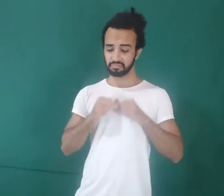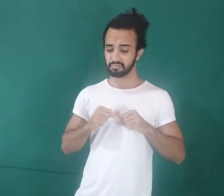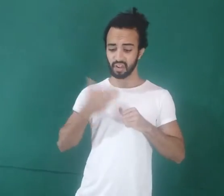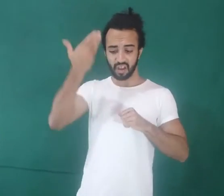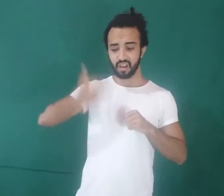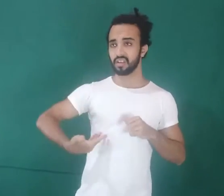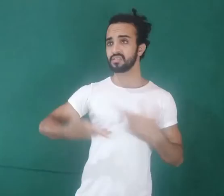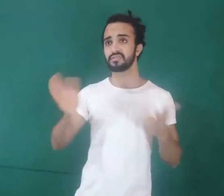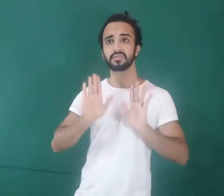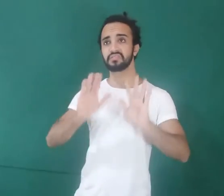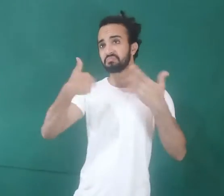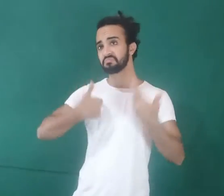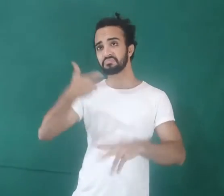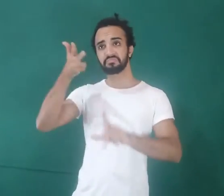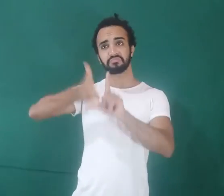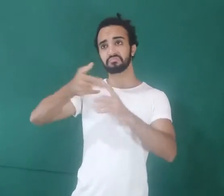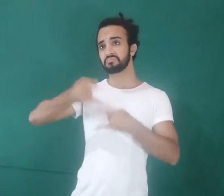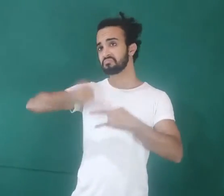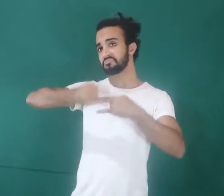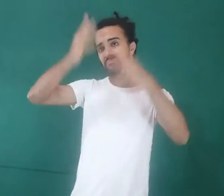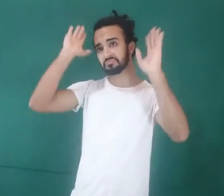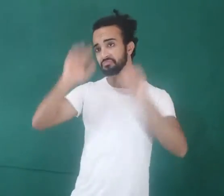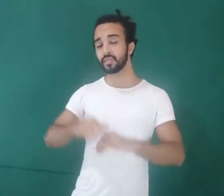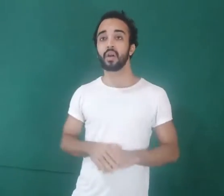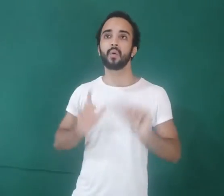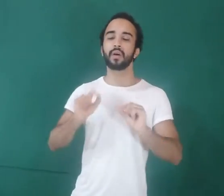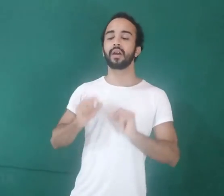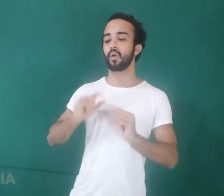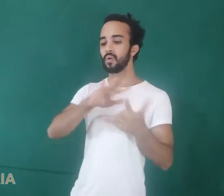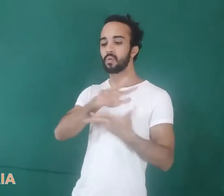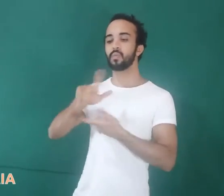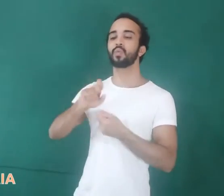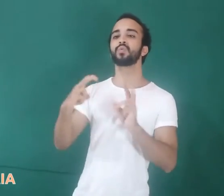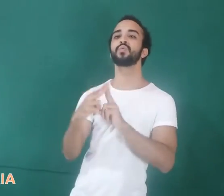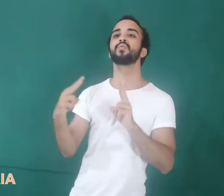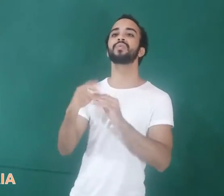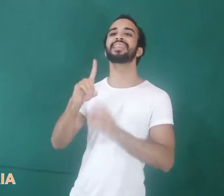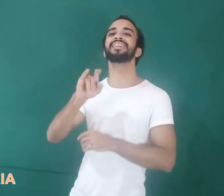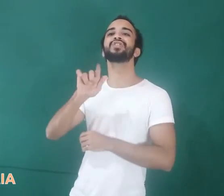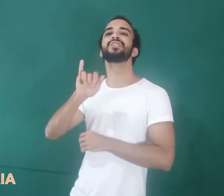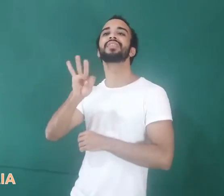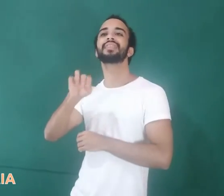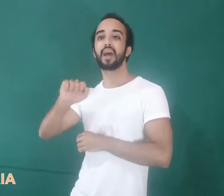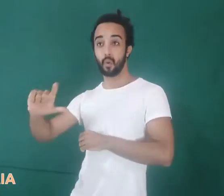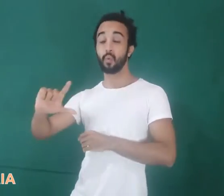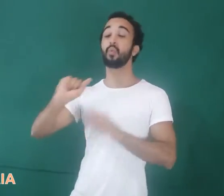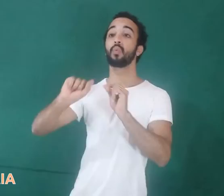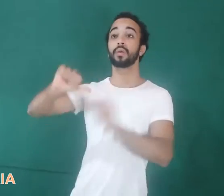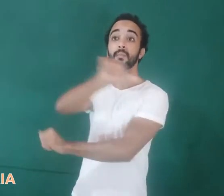se o mundo digital, ele realmente virou o nosso mundo material, né, de certa